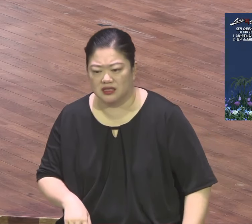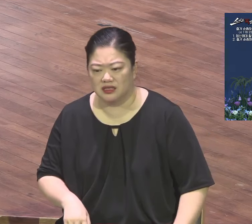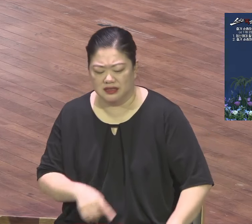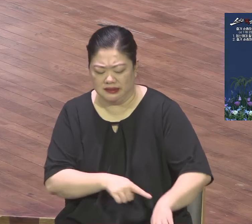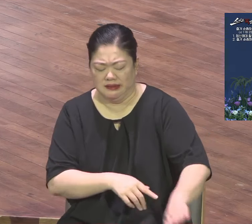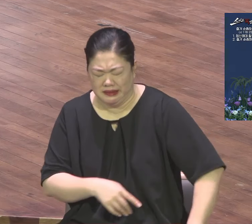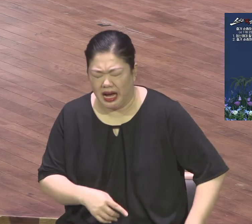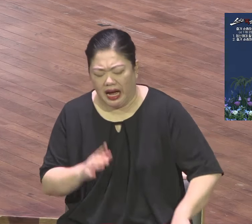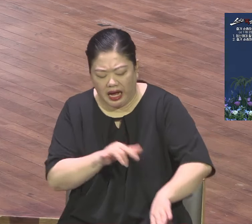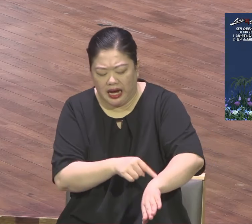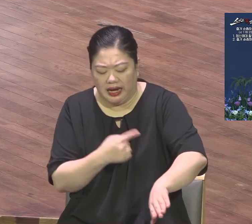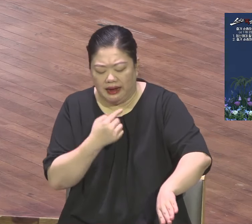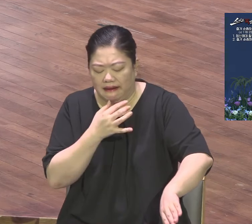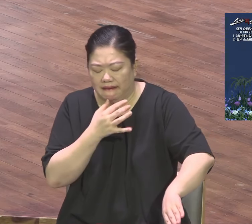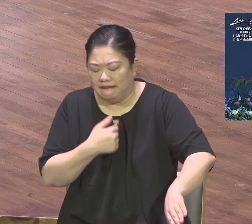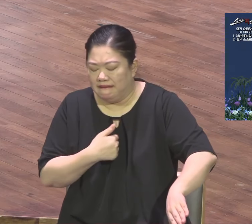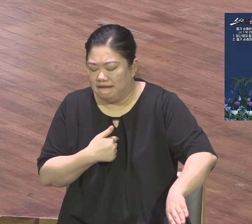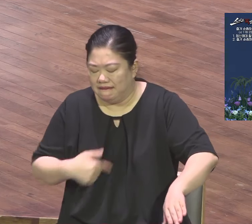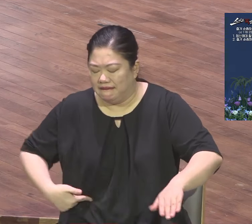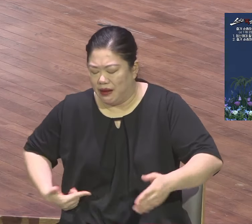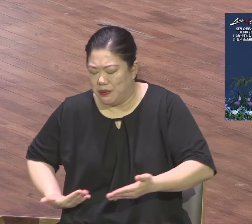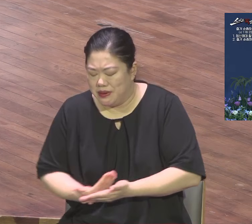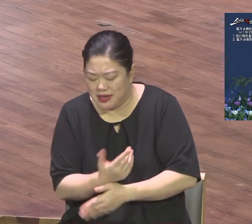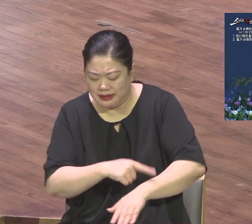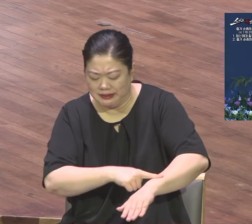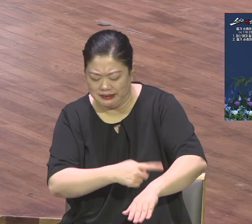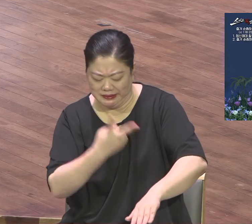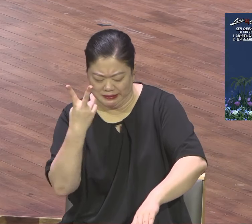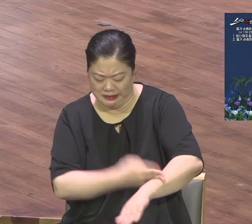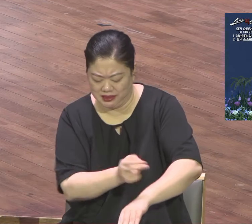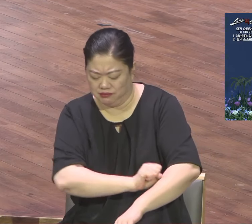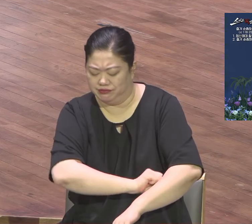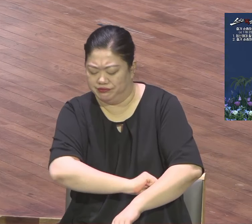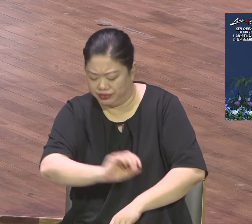회개해야지. 아멘? 회개해야지.